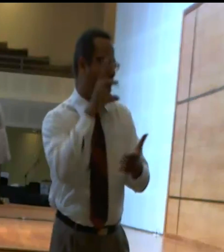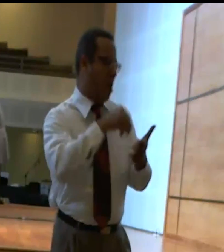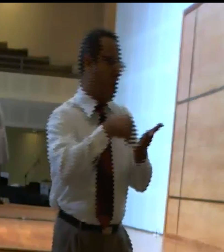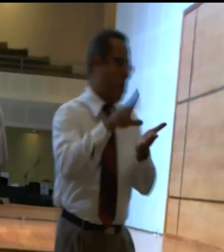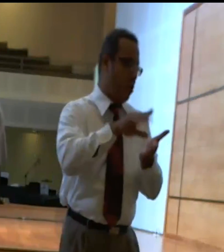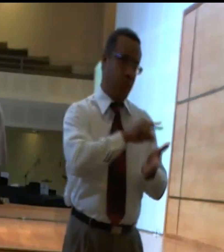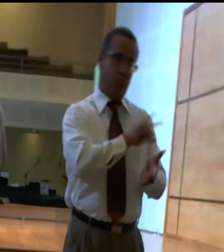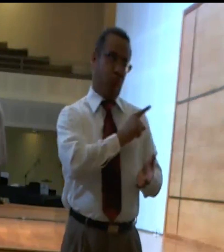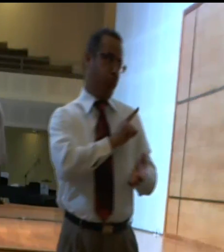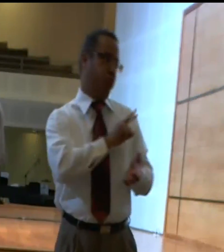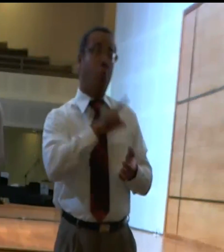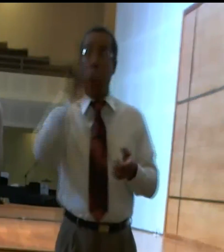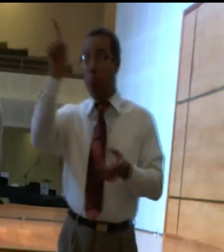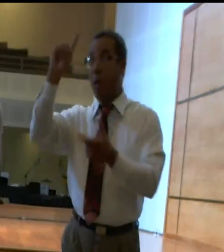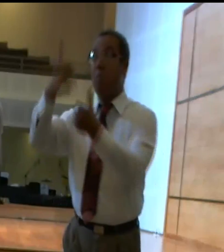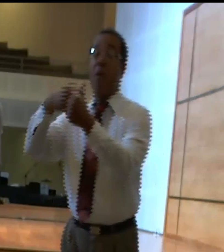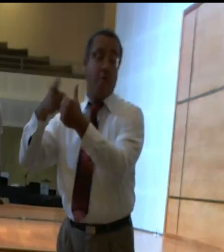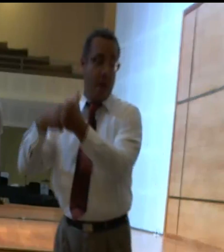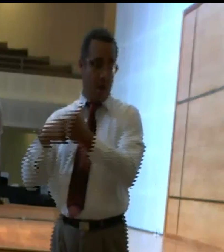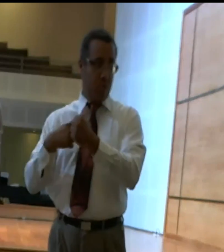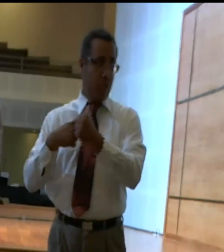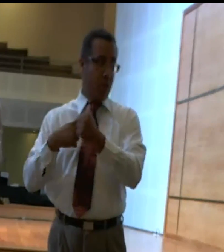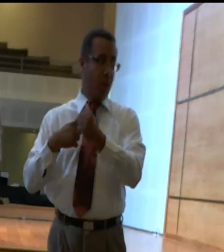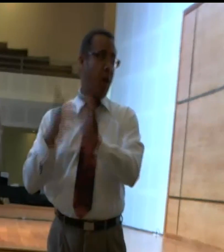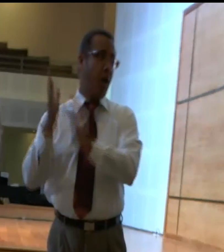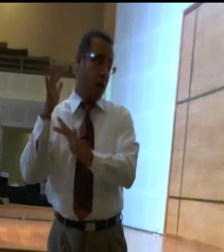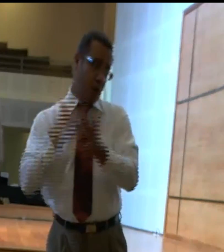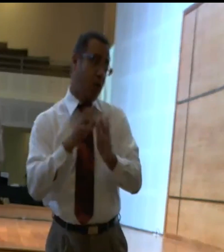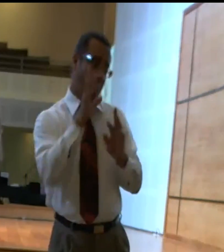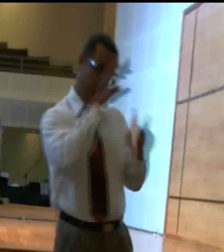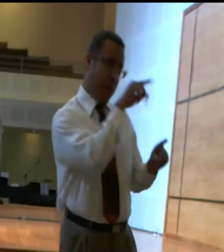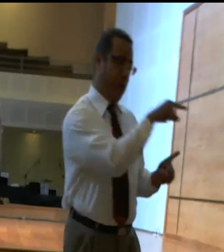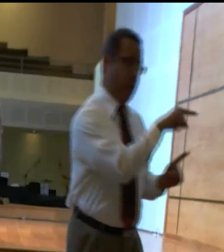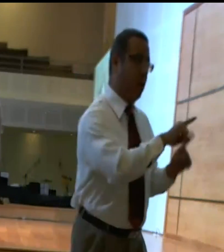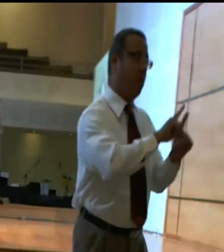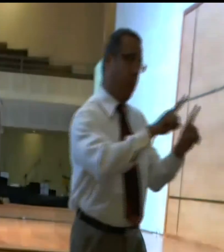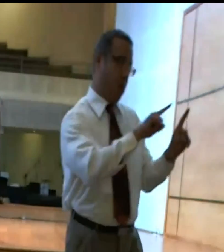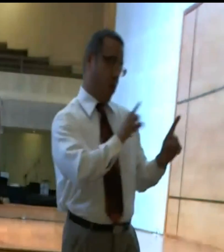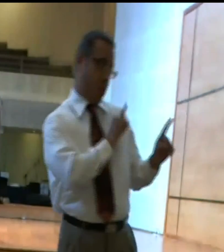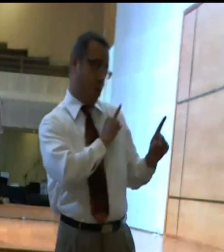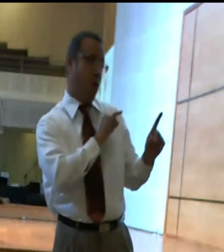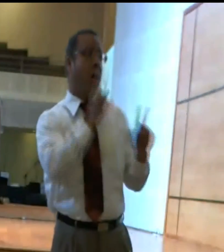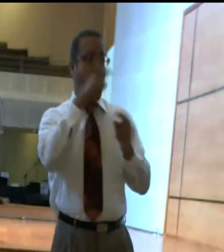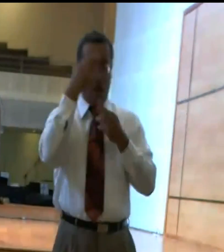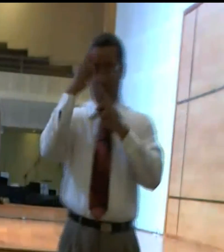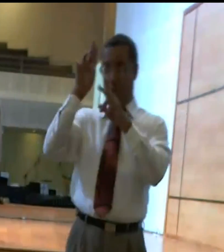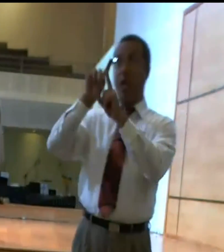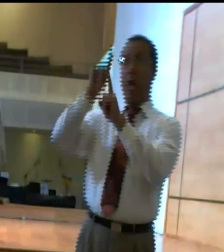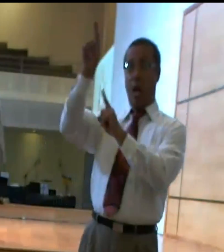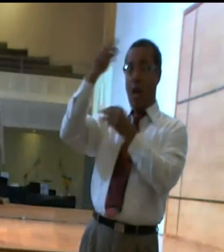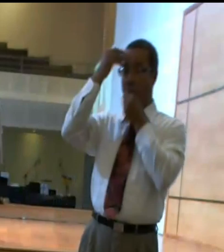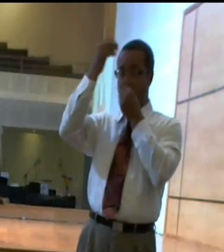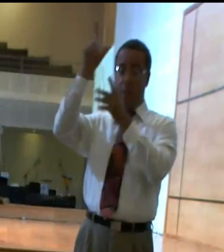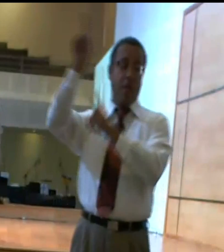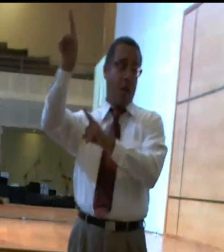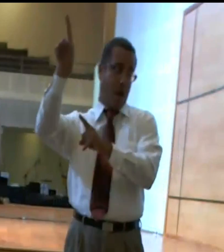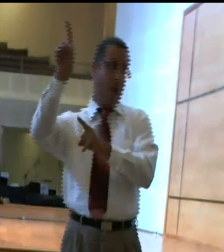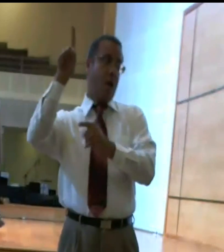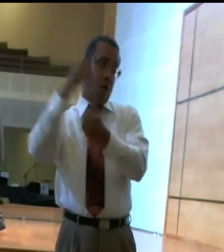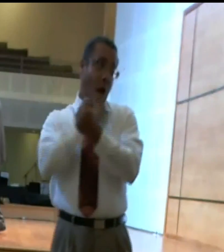Ahora, ¿qué sucede cuando no estamos de acuerdo con la orden que recibimos de parte de la autoridad